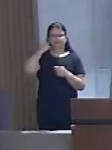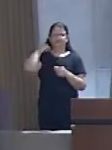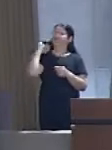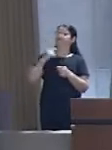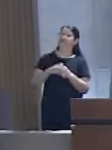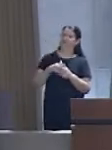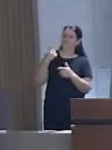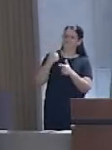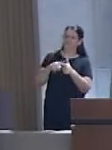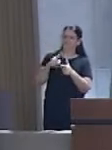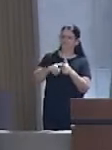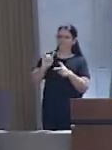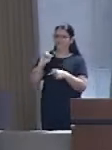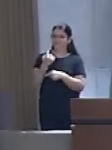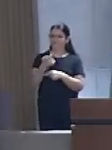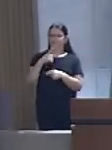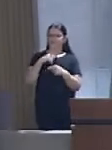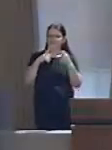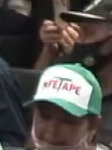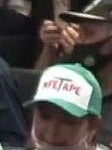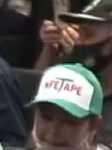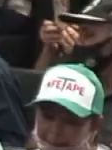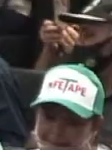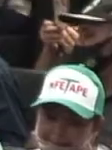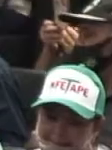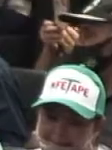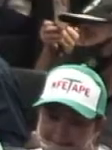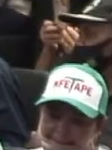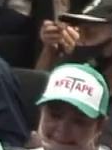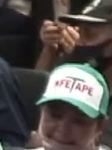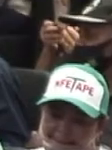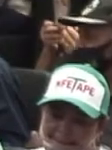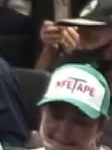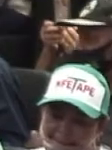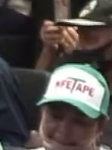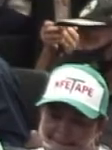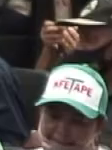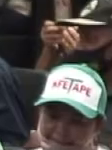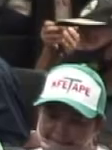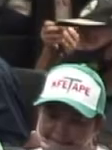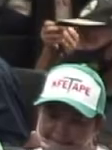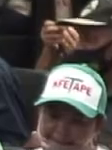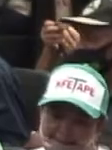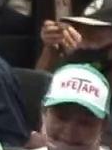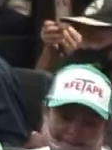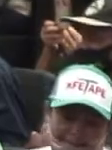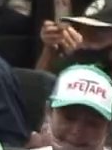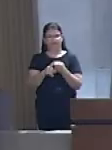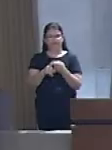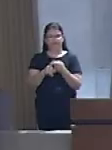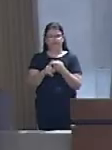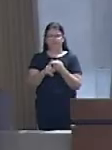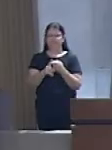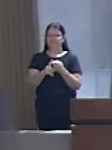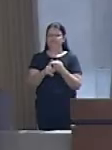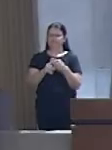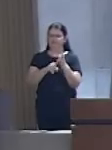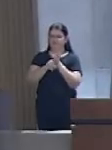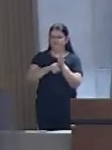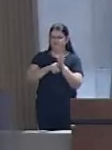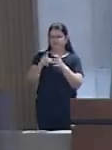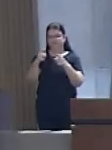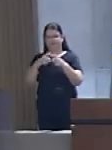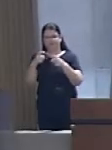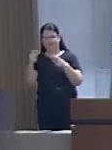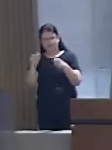nesses problemas que nós tínhamos de concessão previdenciários, de perícias médicas